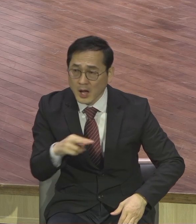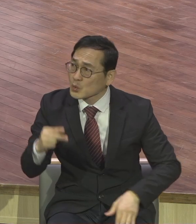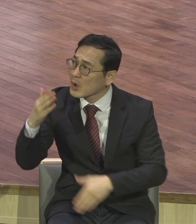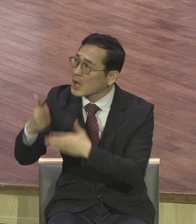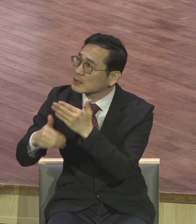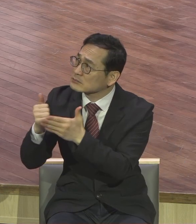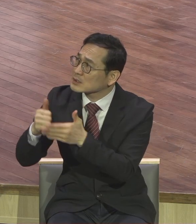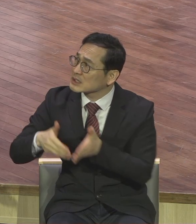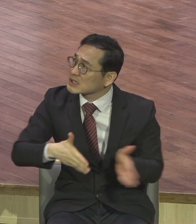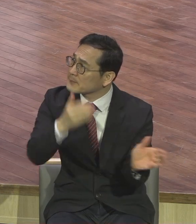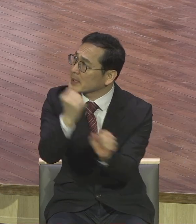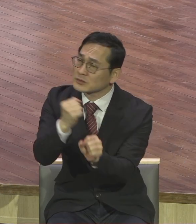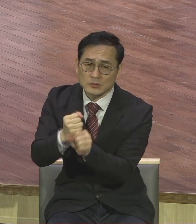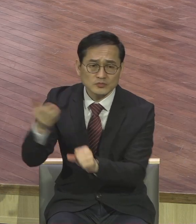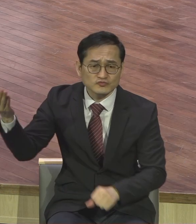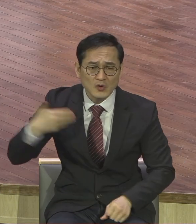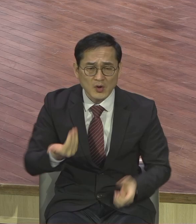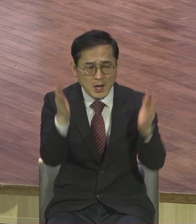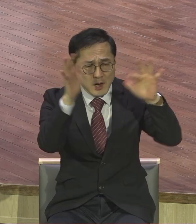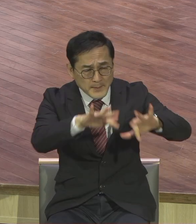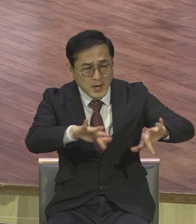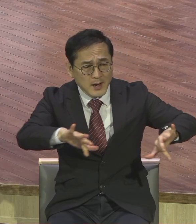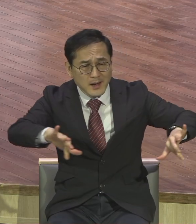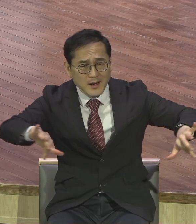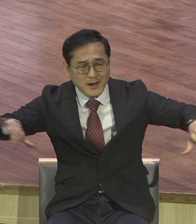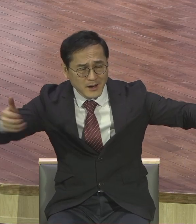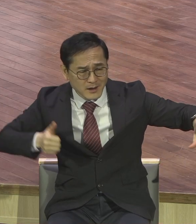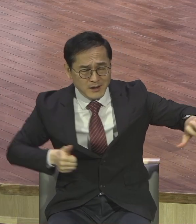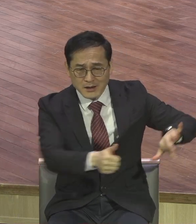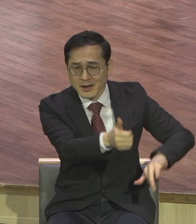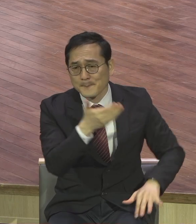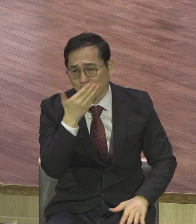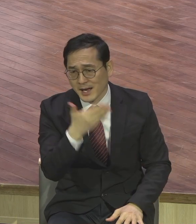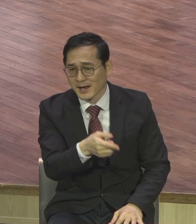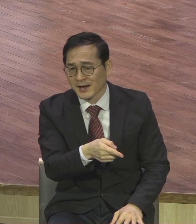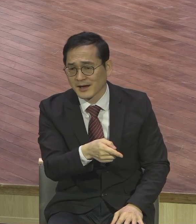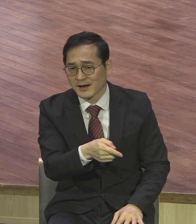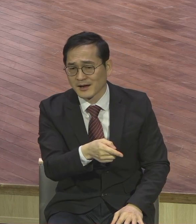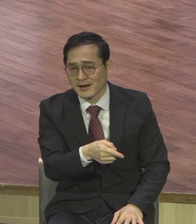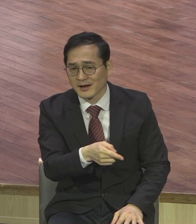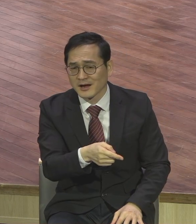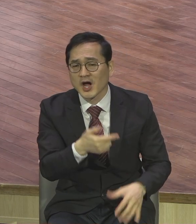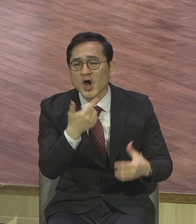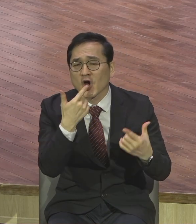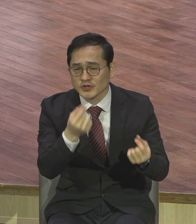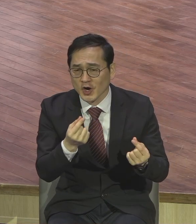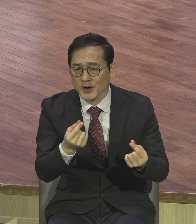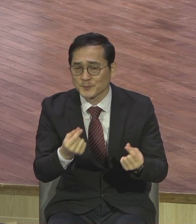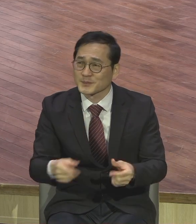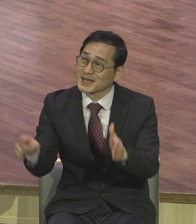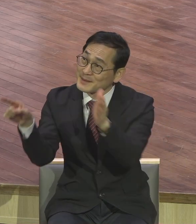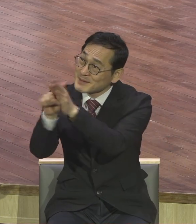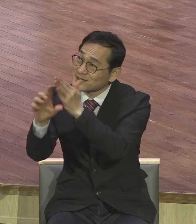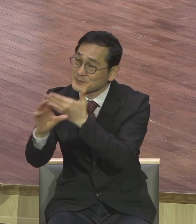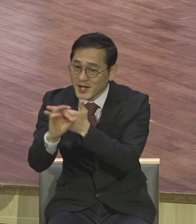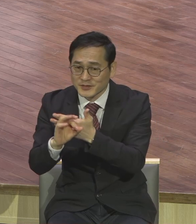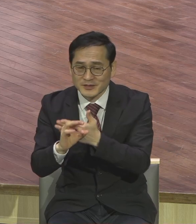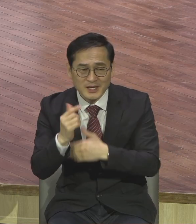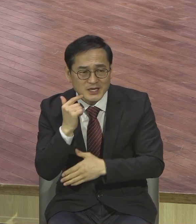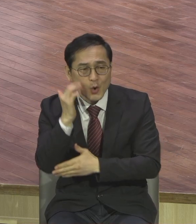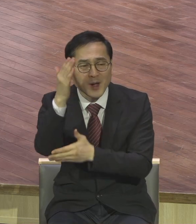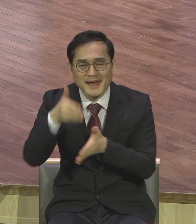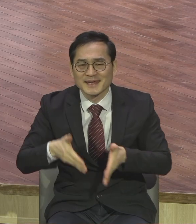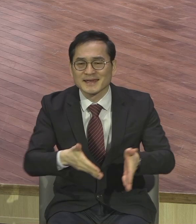바다를 가르고 길을 내신다니까요. 그래서 믿으면 뭐요? 하나님의 영광을 보리라.